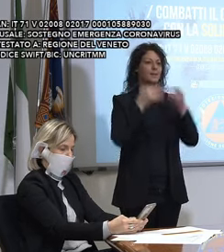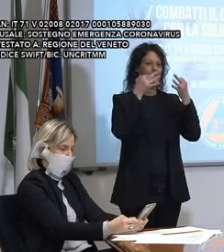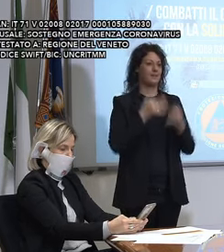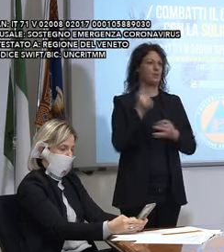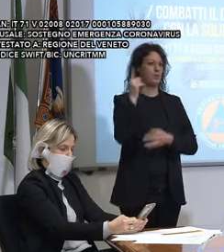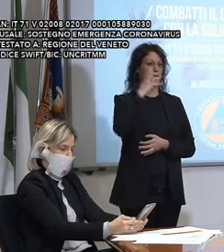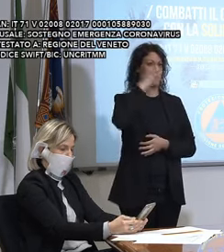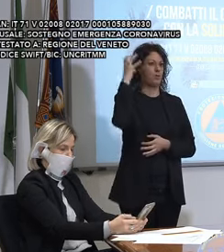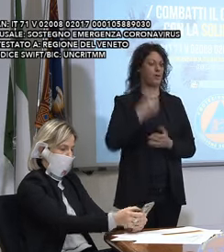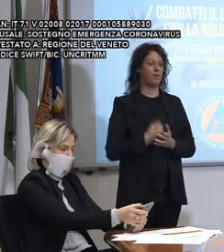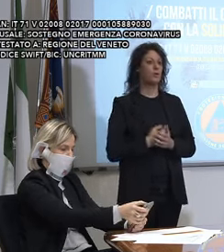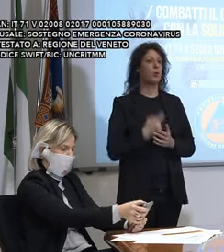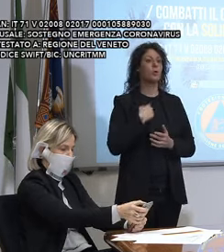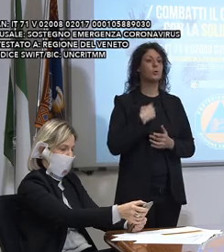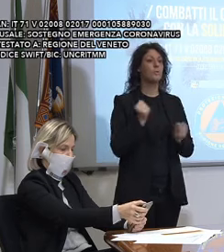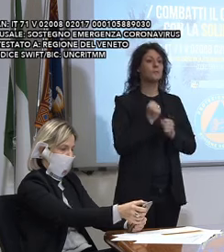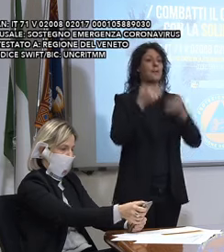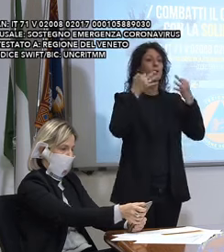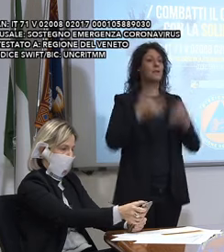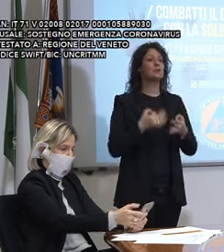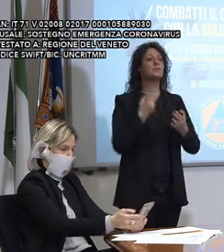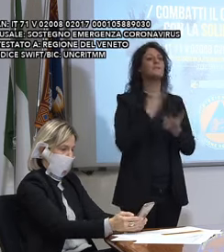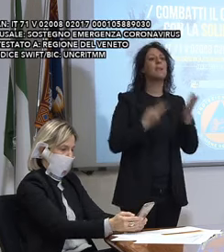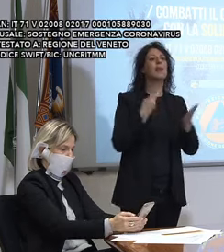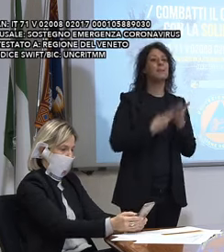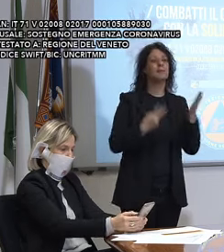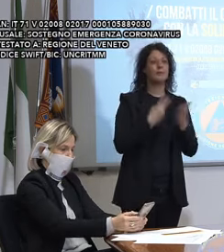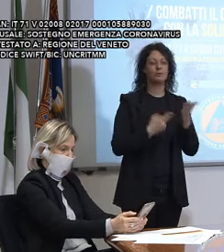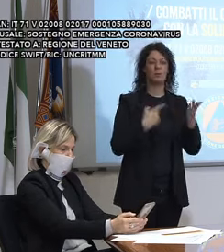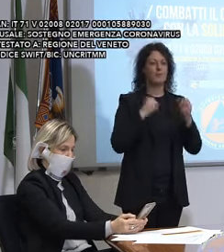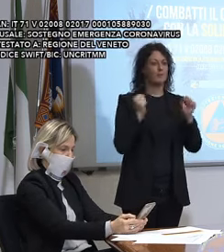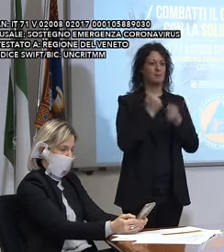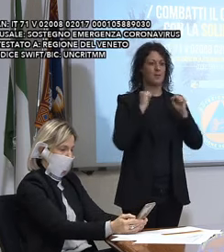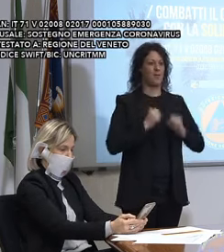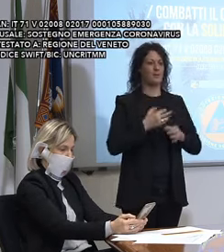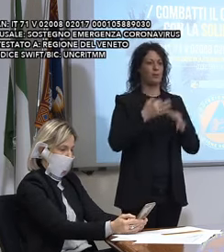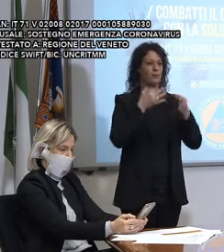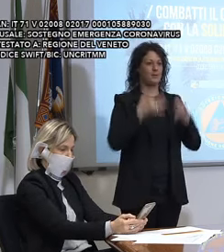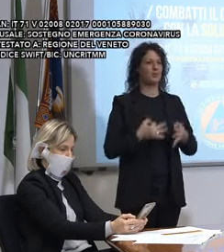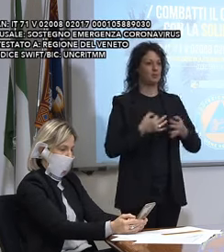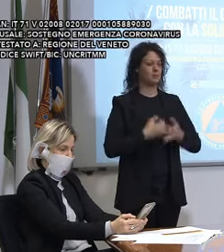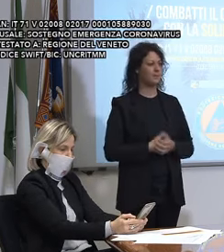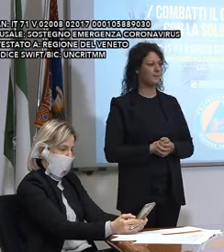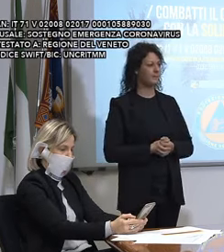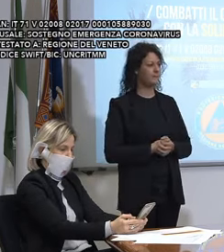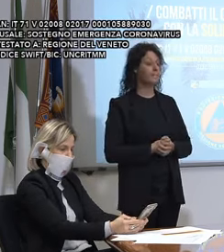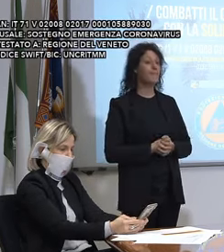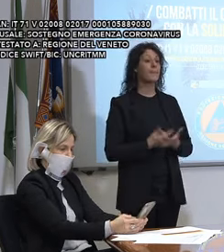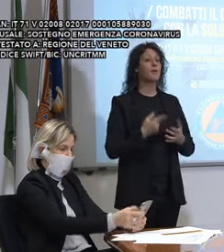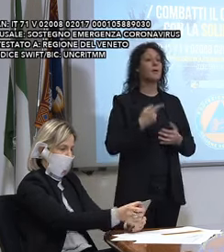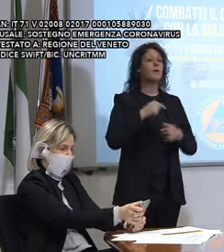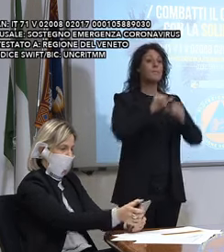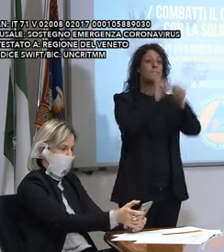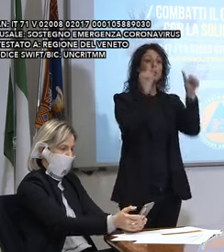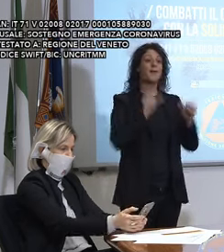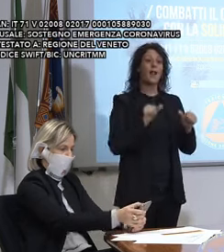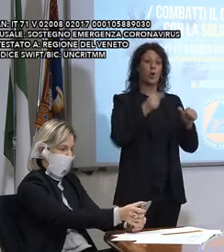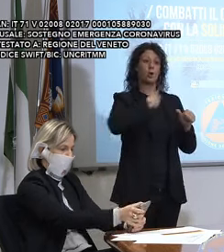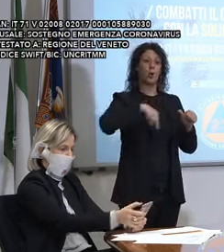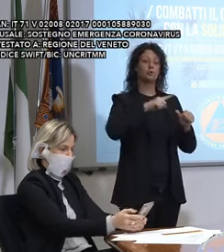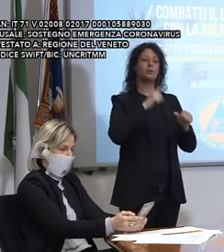le sperimentazioni. Voglio anche specificare un'altra cosa importante, noi abbiamo un modello di sanità pubblica che prevede tutta una